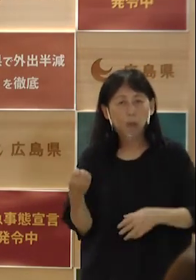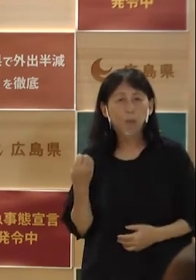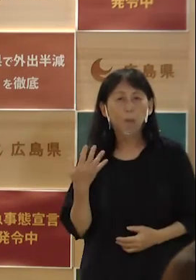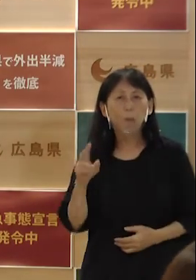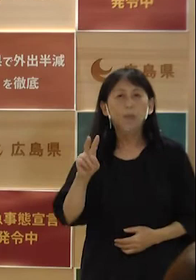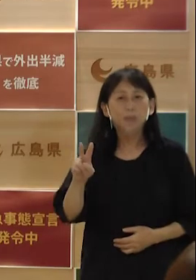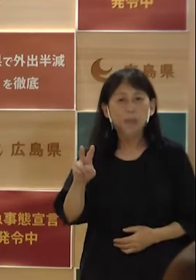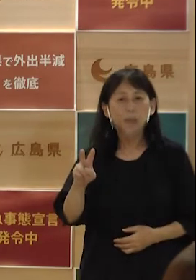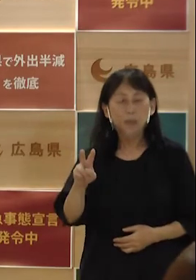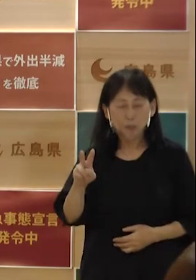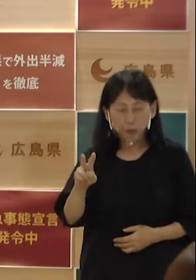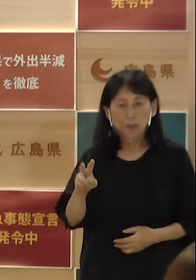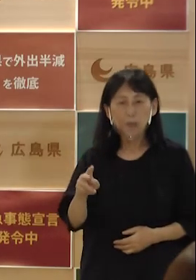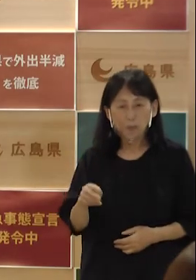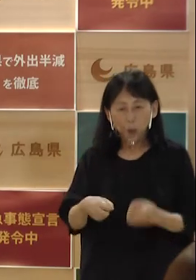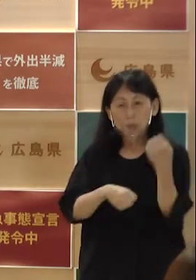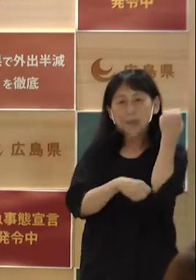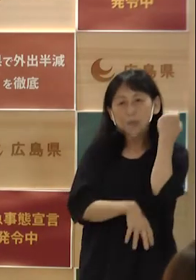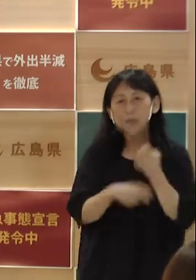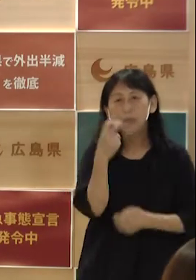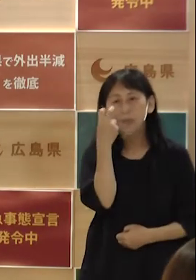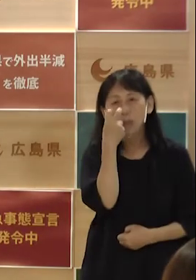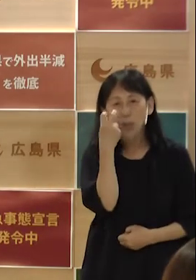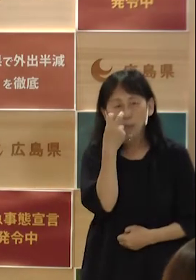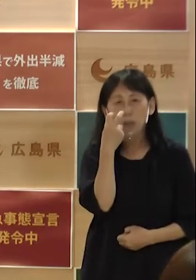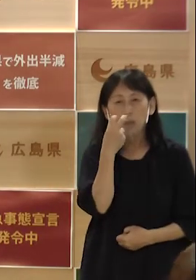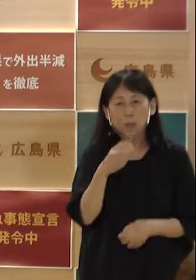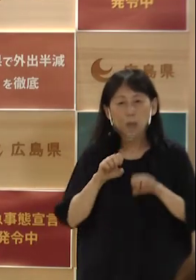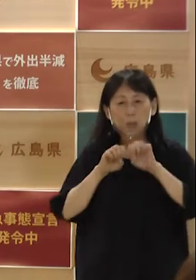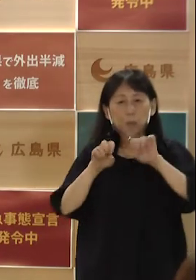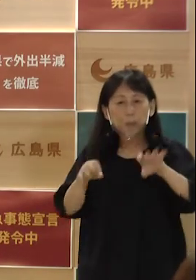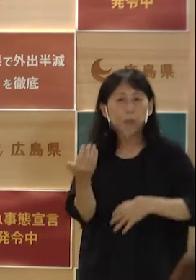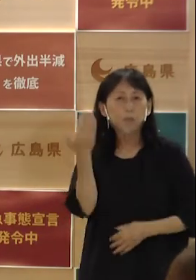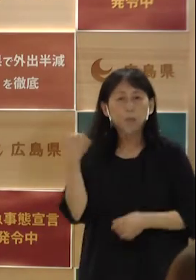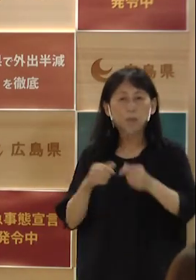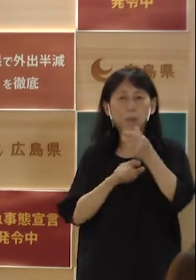下旬が基準になりますけれども、呼びかけ前の